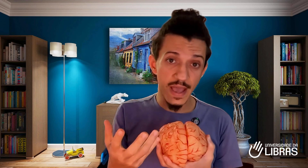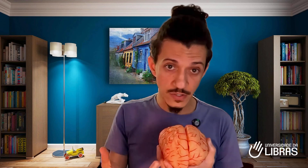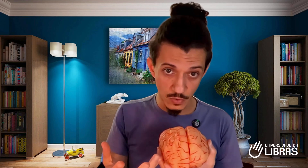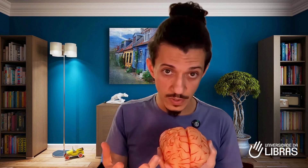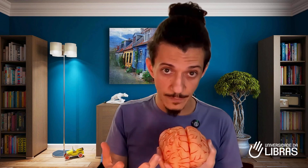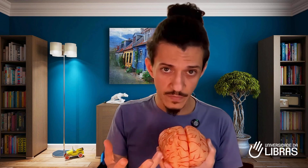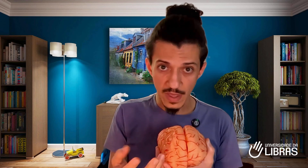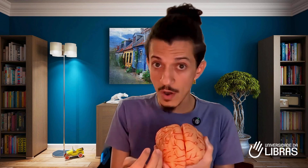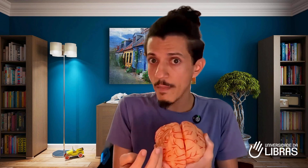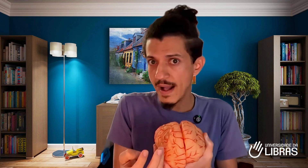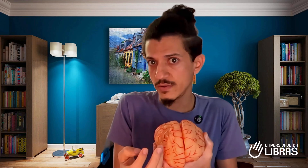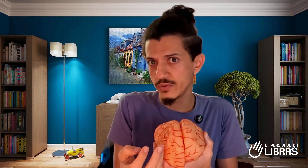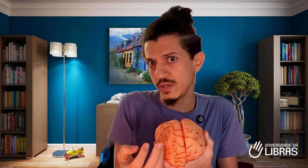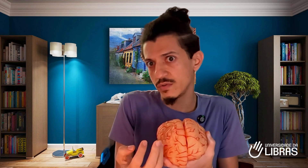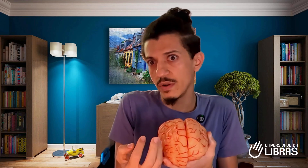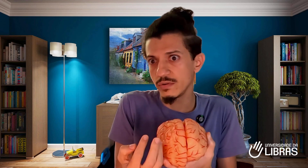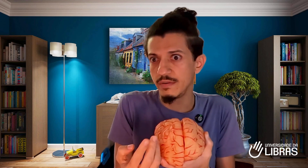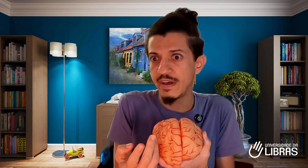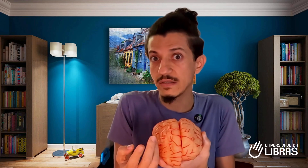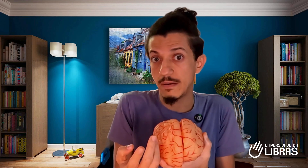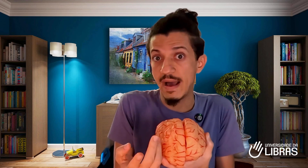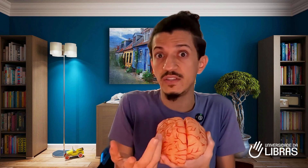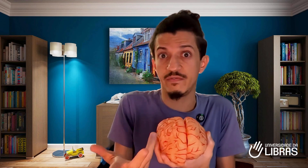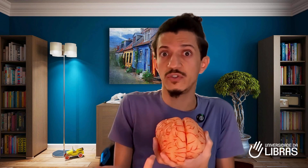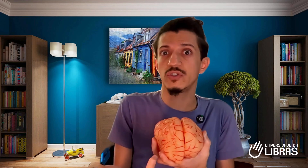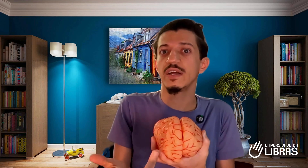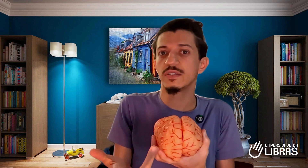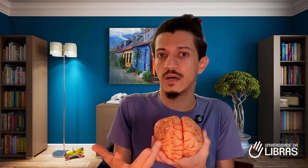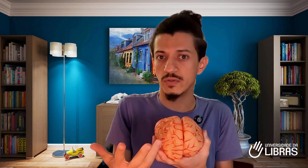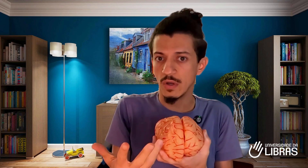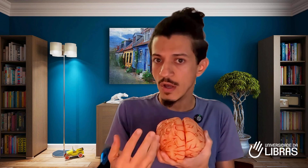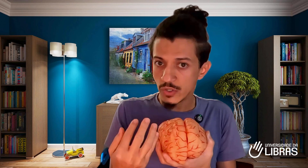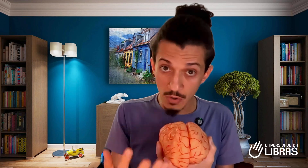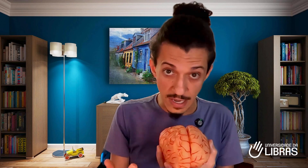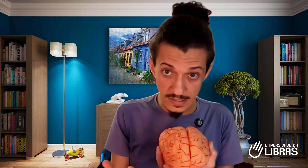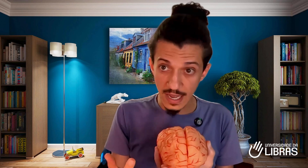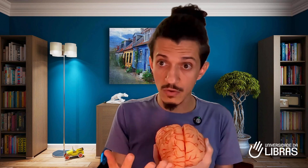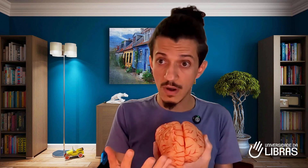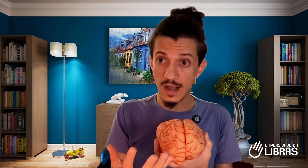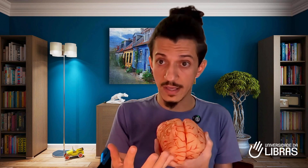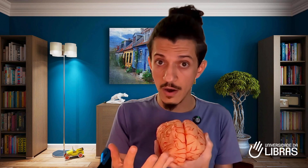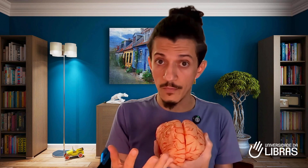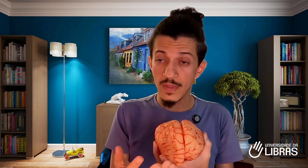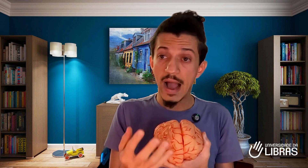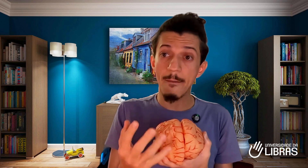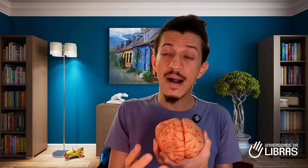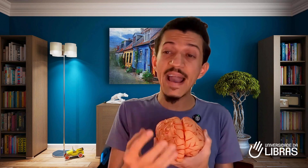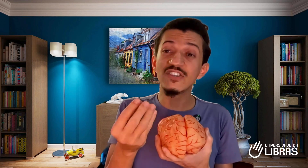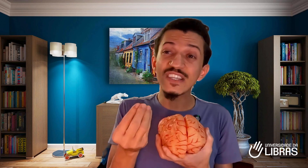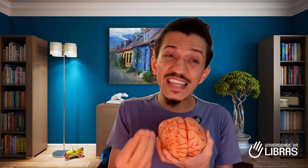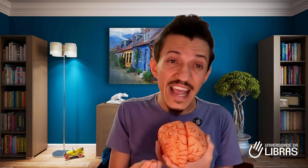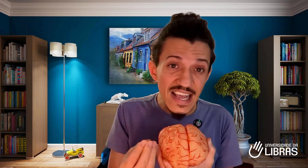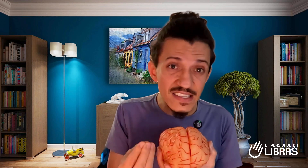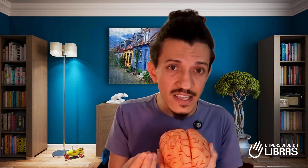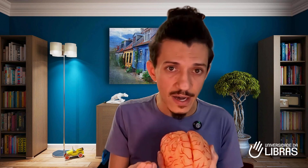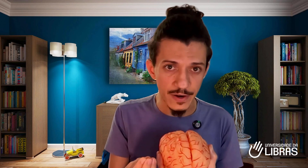surda. Eu, Matos, já estou nesse universo há mais de 23 anos. Sou casado com a Raquel há mais de 13 anos.